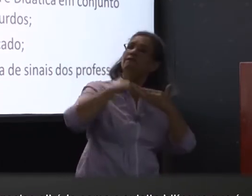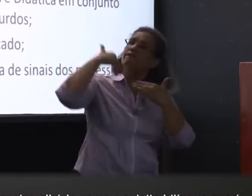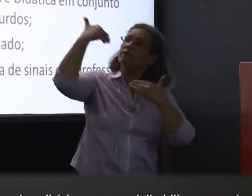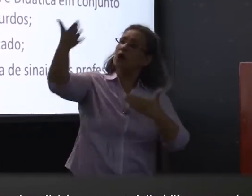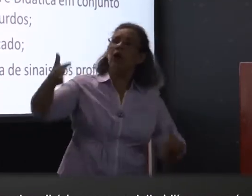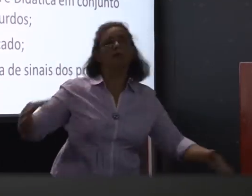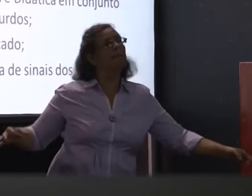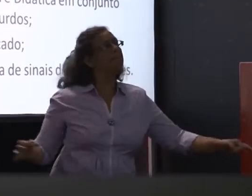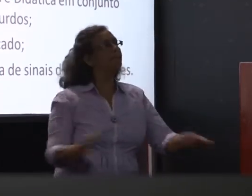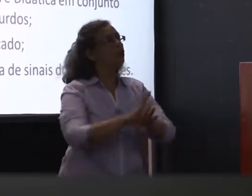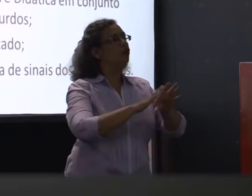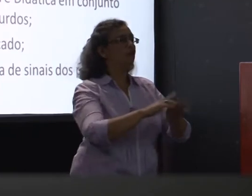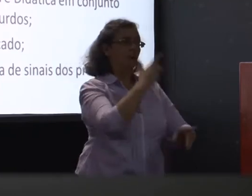é.